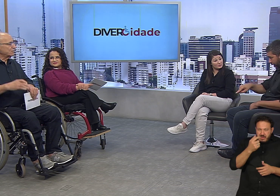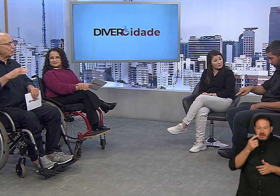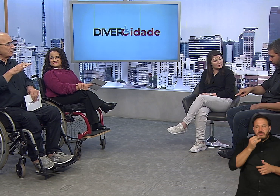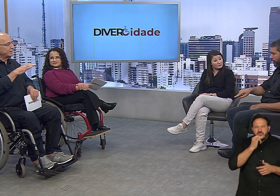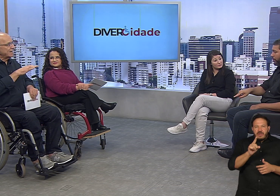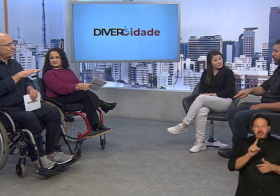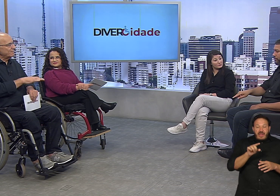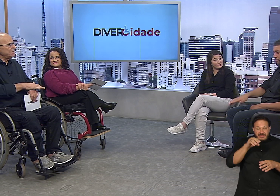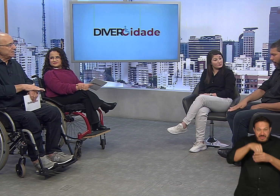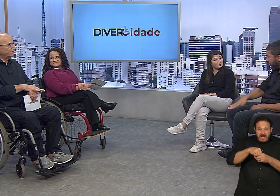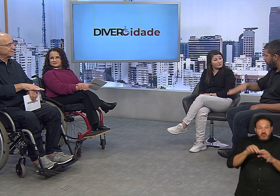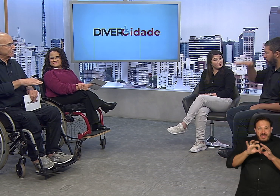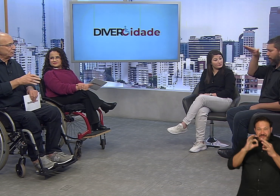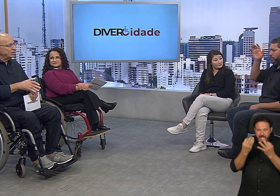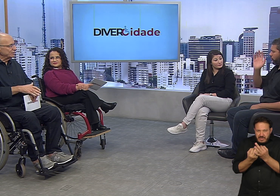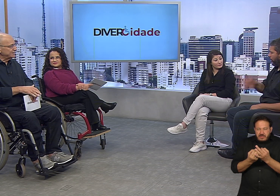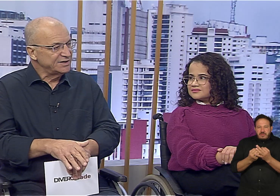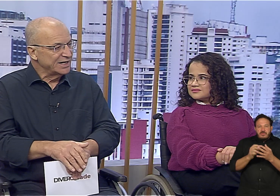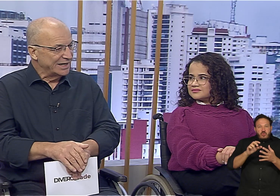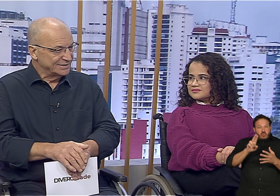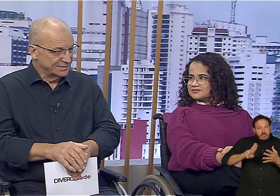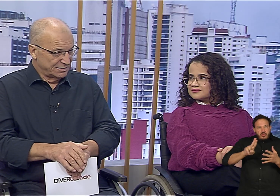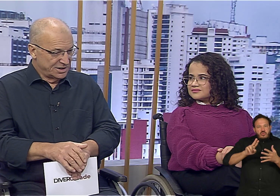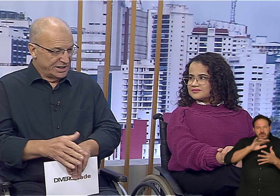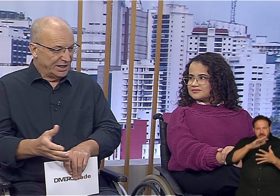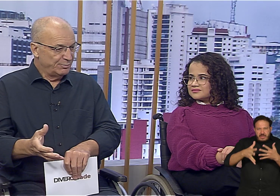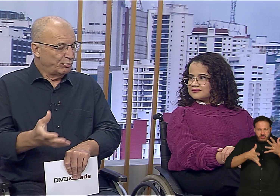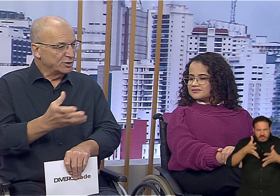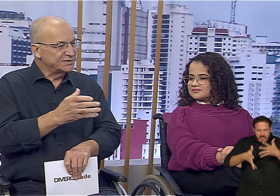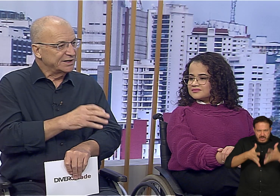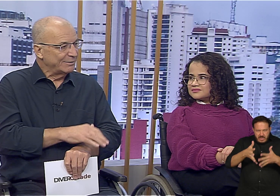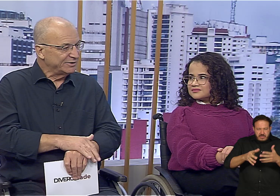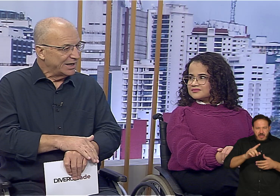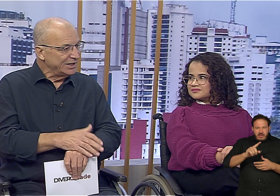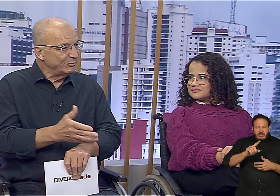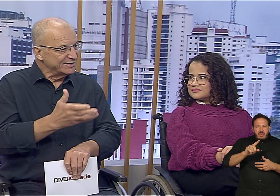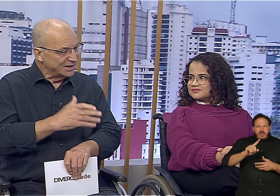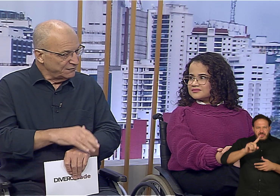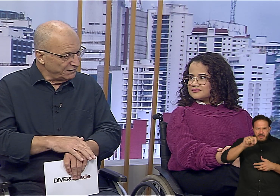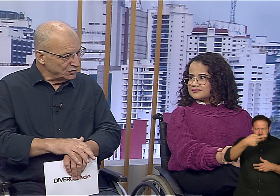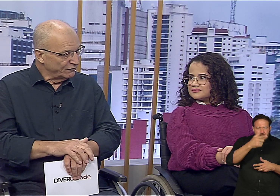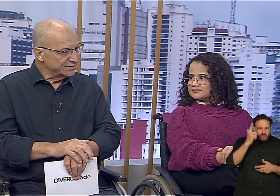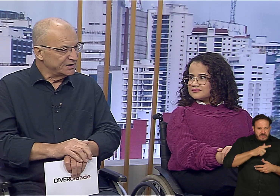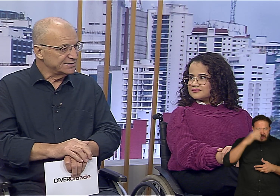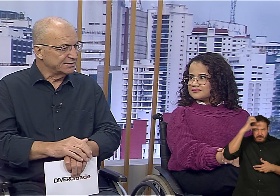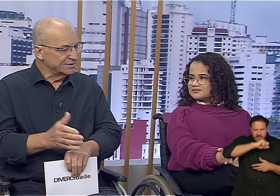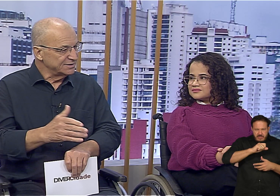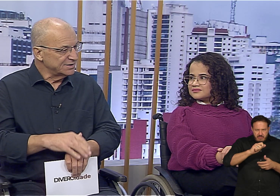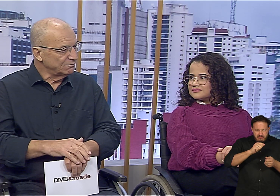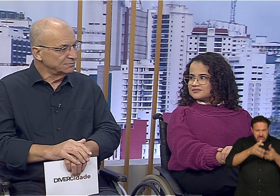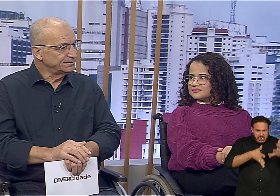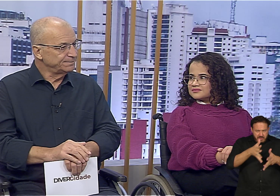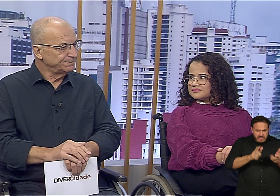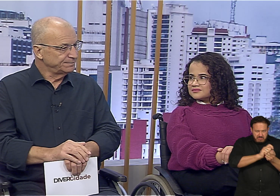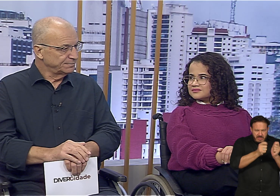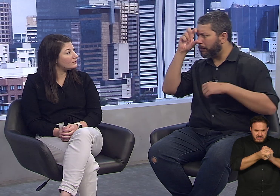está na família, fazendo língua de sinais? Ele pode se adaptar a Libras? É difícil fazer essa